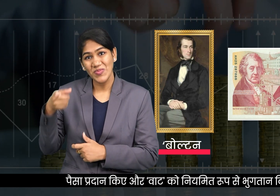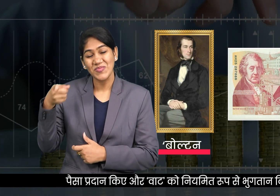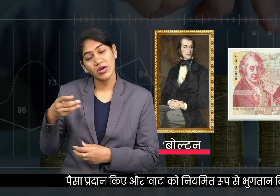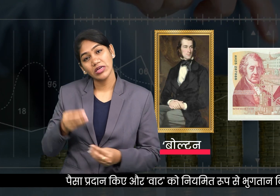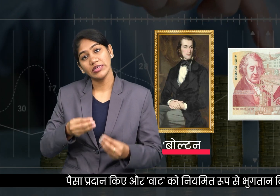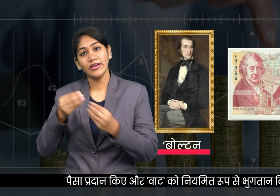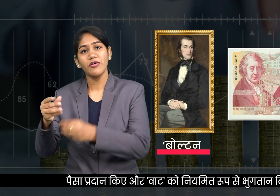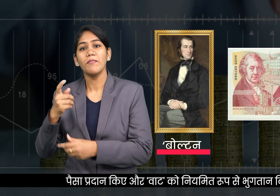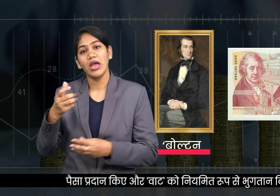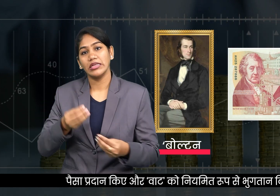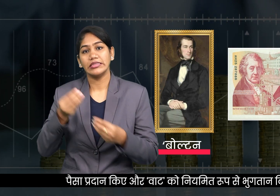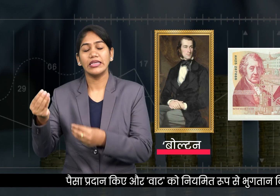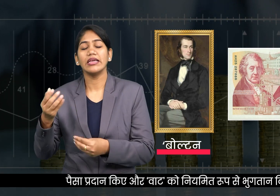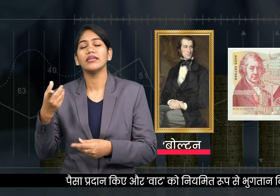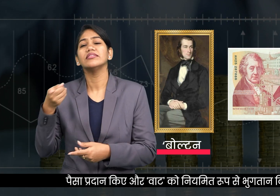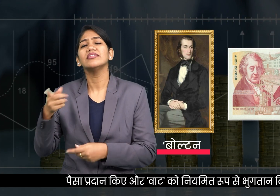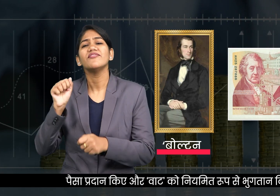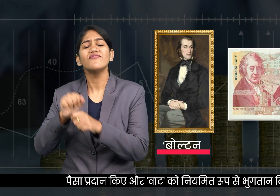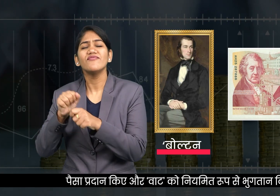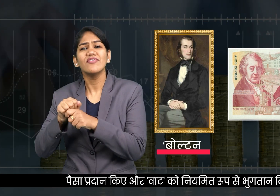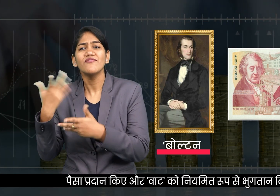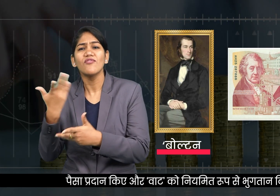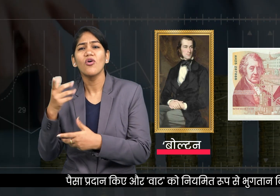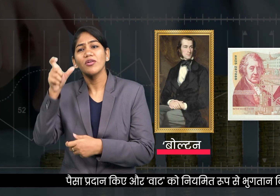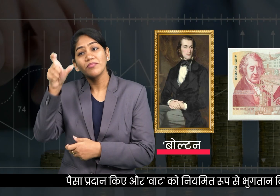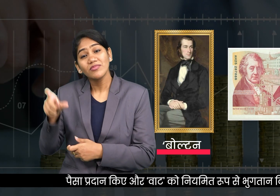से भुगतान किया।